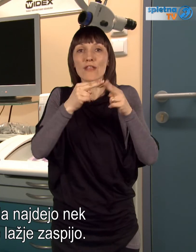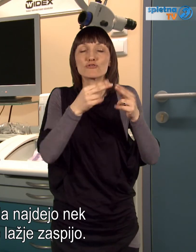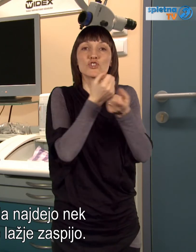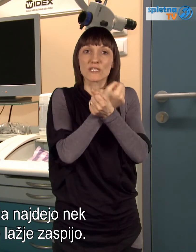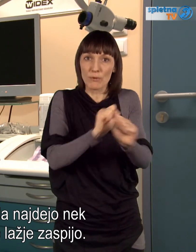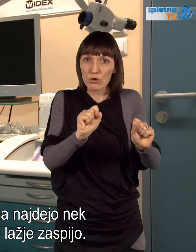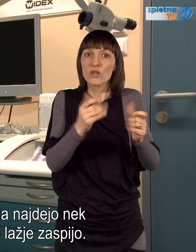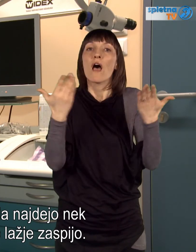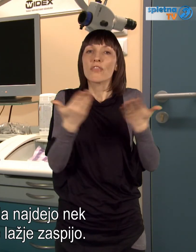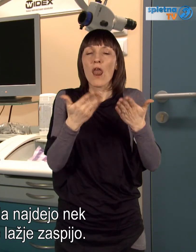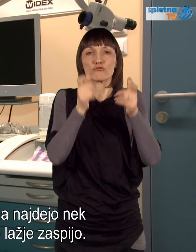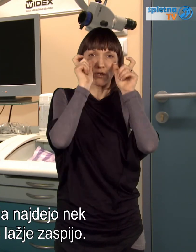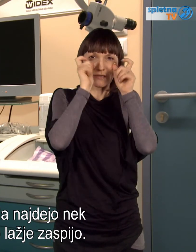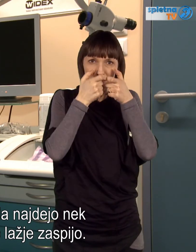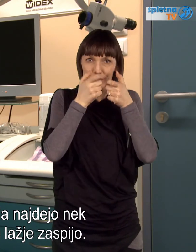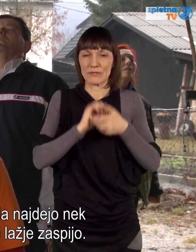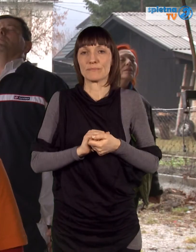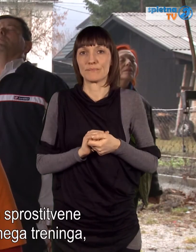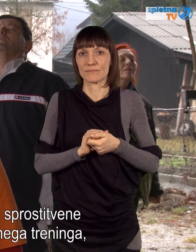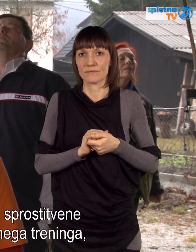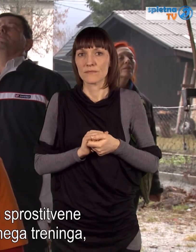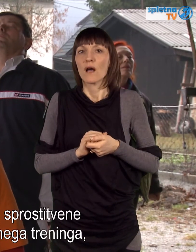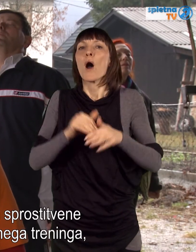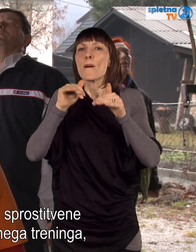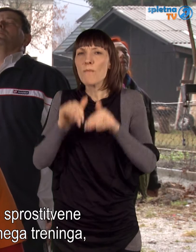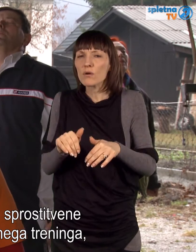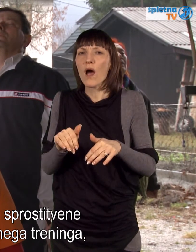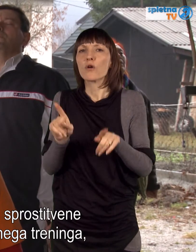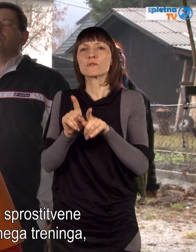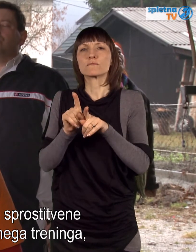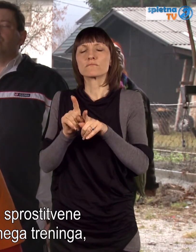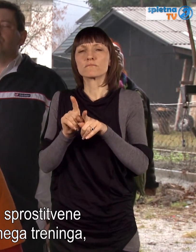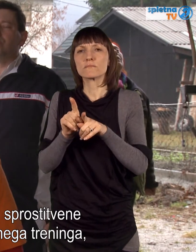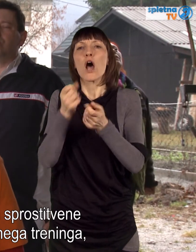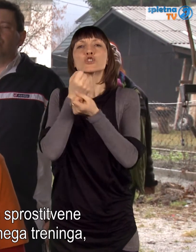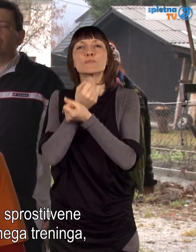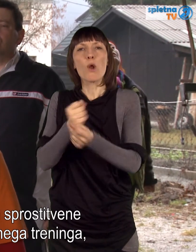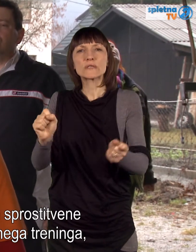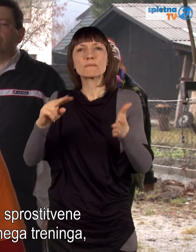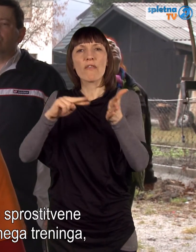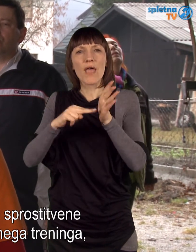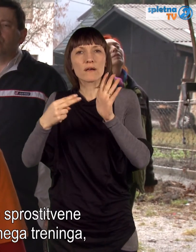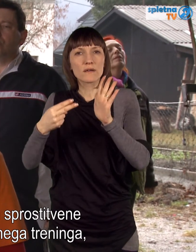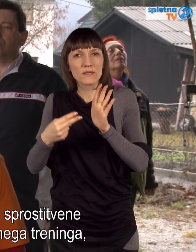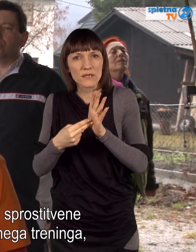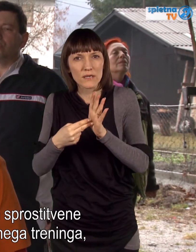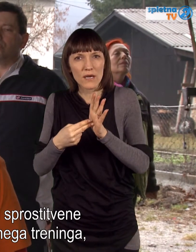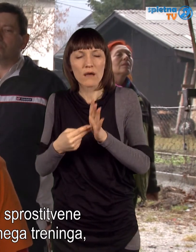si pomagajo, da potem lažje zaspijo. Priporočamo predvsem sprostitvene tehnike v smislu